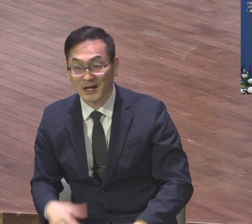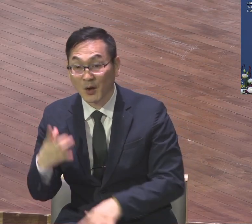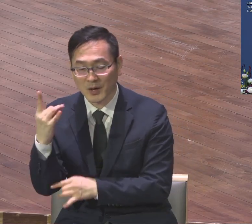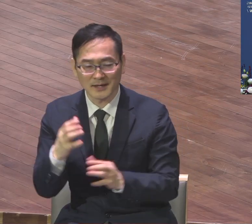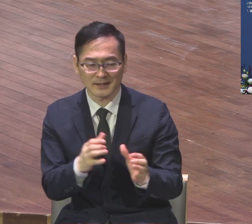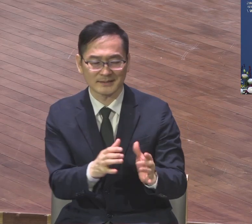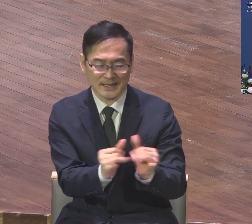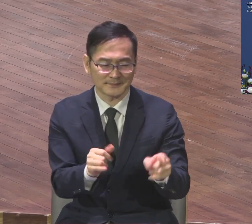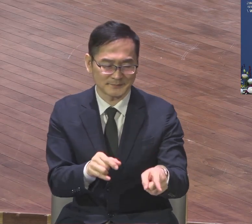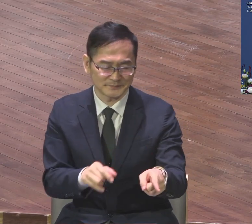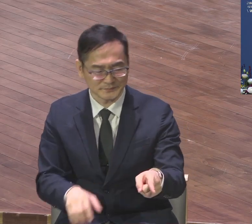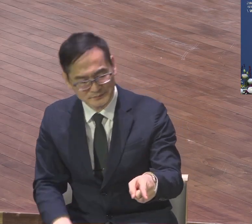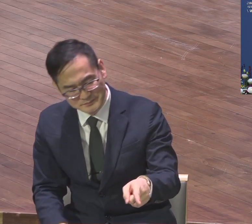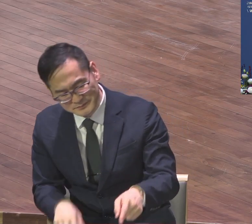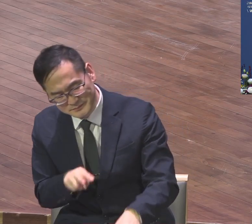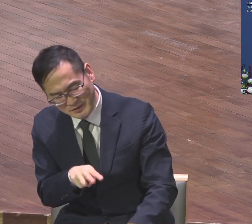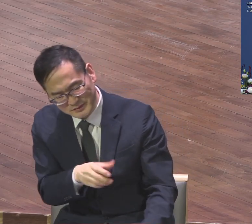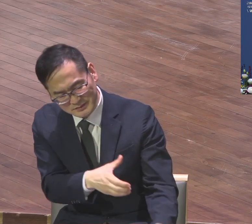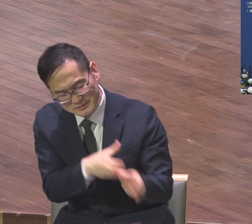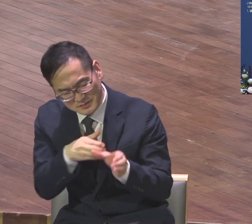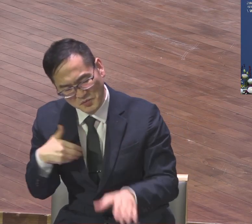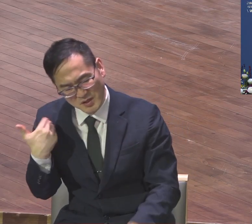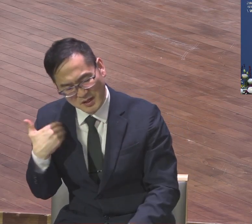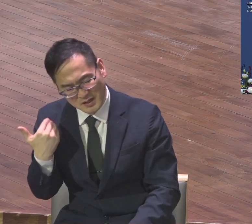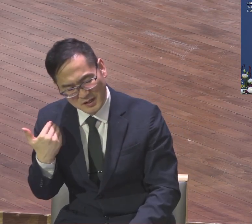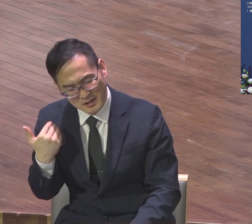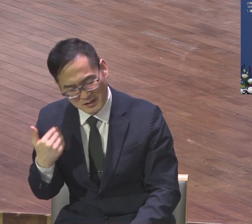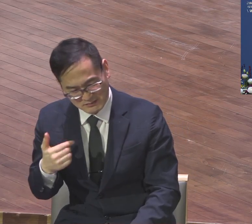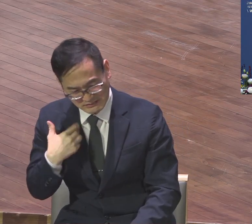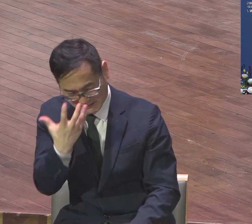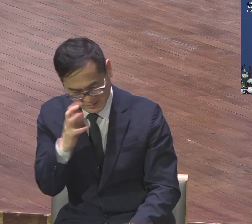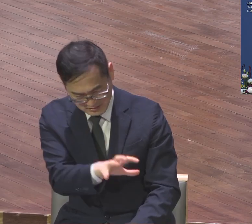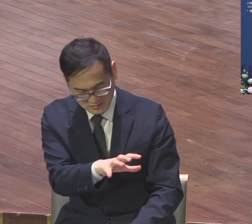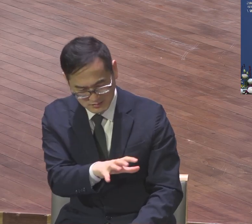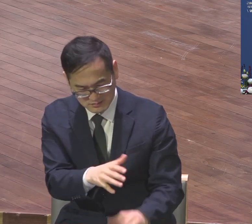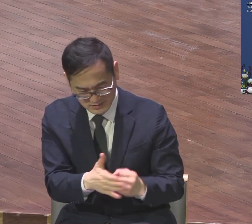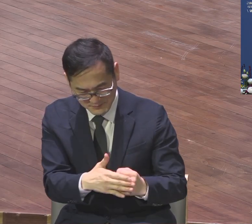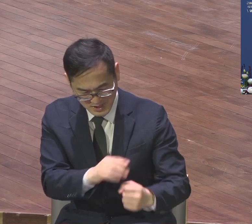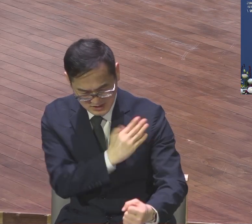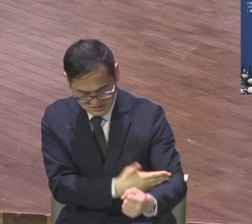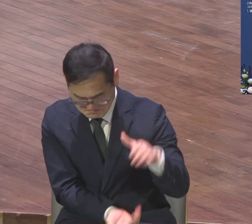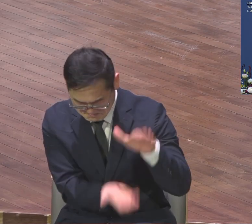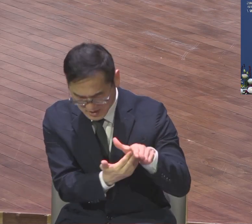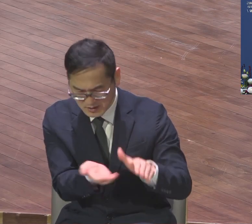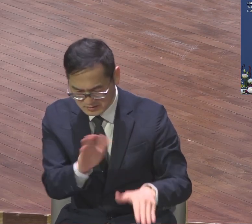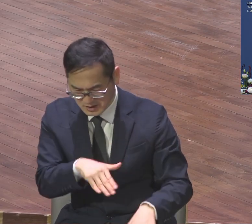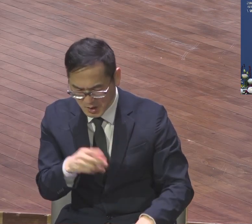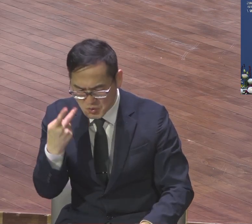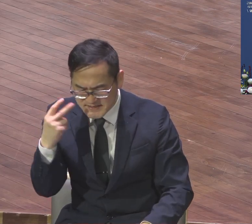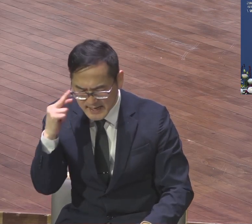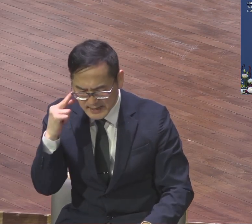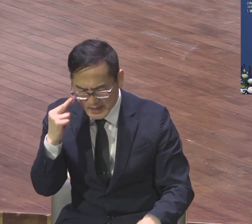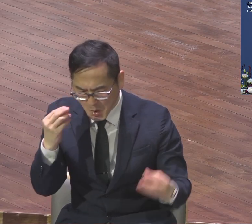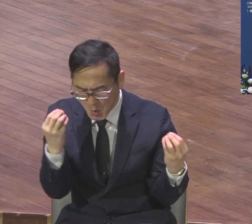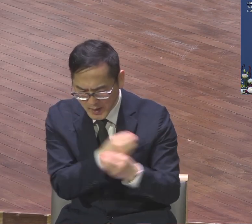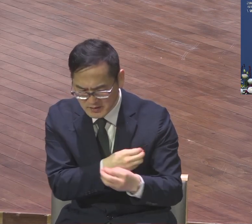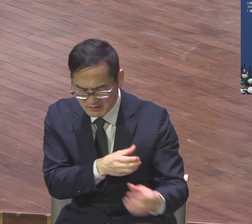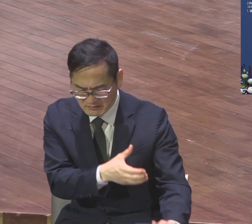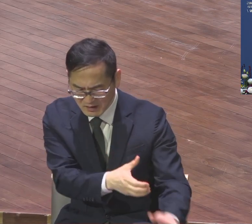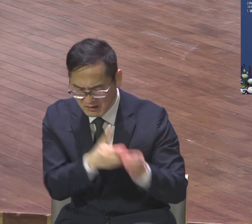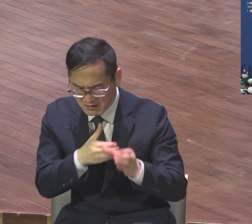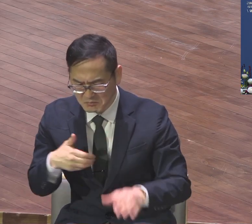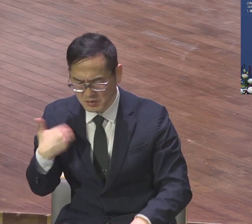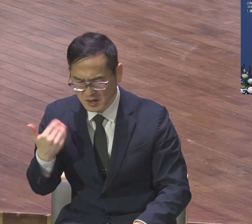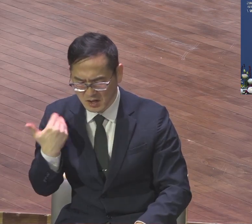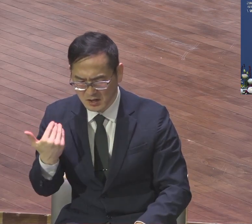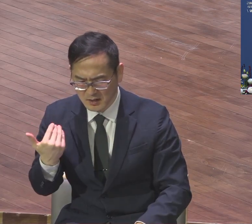안전장치. 너 보니까 나를 닮아가지고 무한한 능력이 있는데 잘못 착각하겠어. 나 창조주고